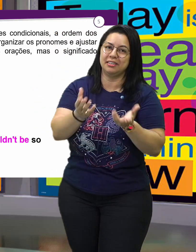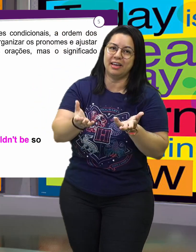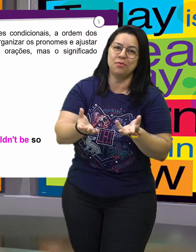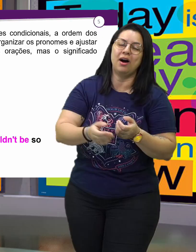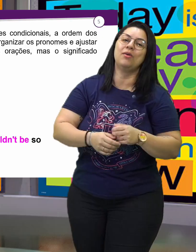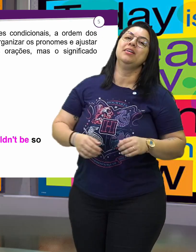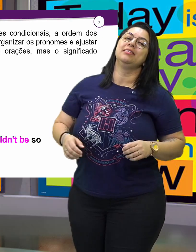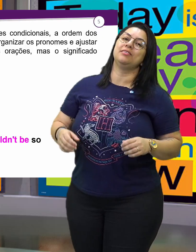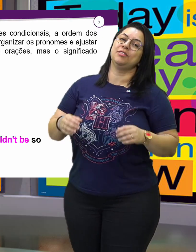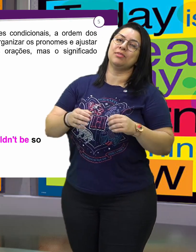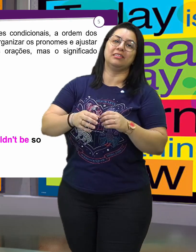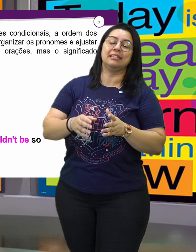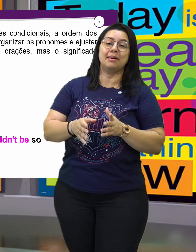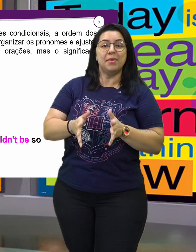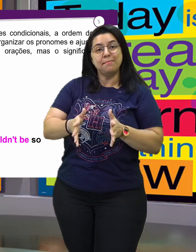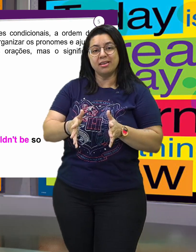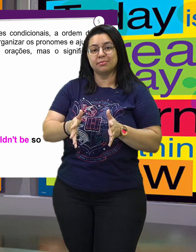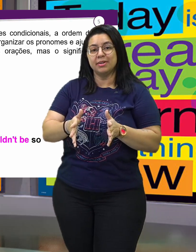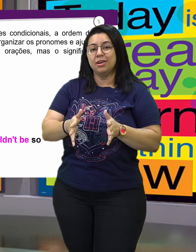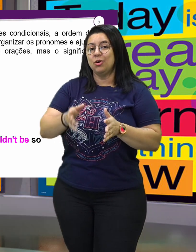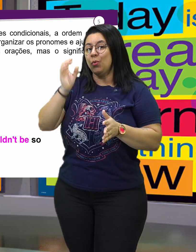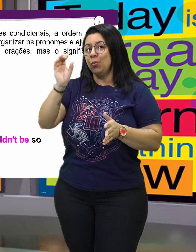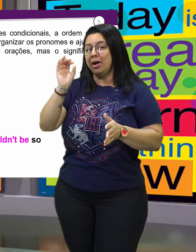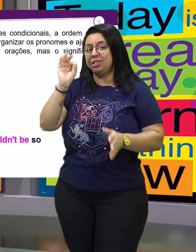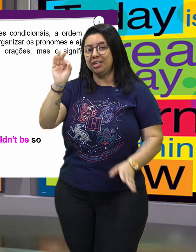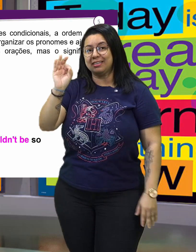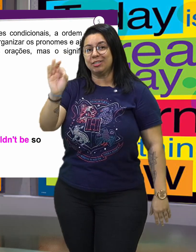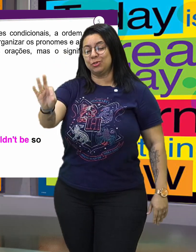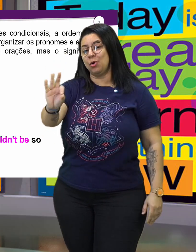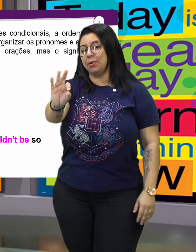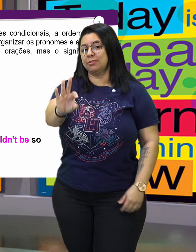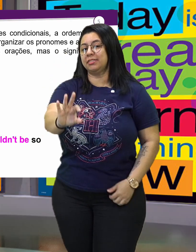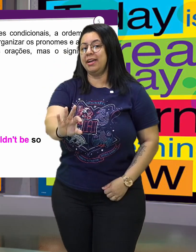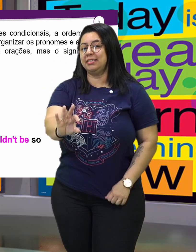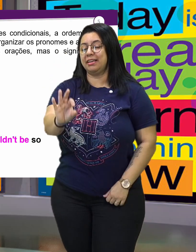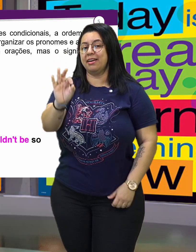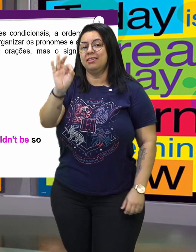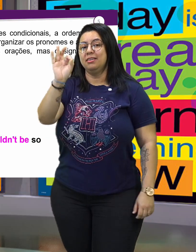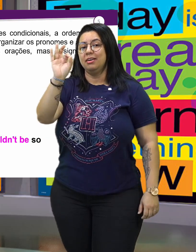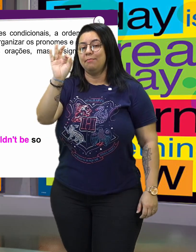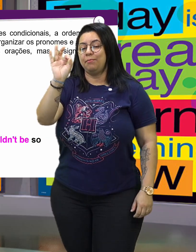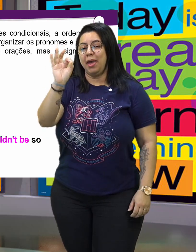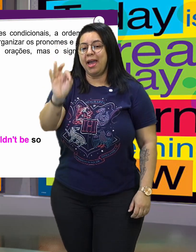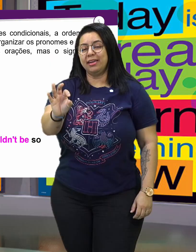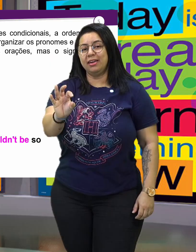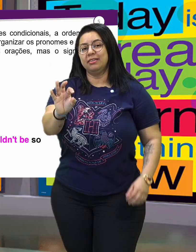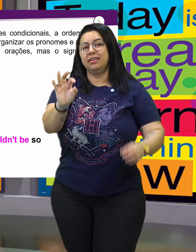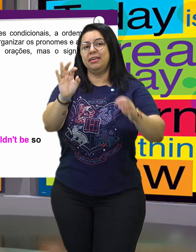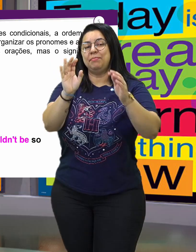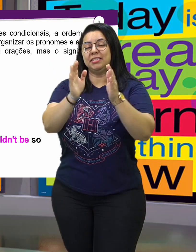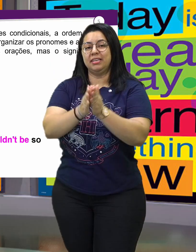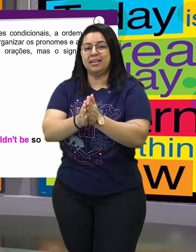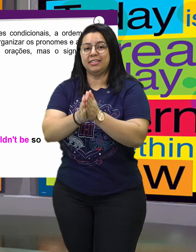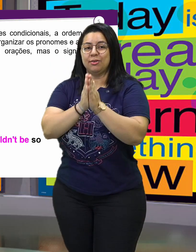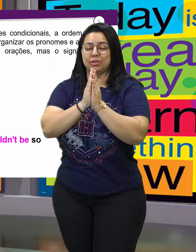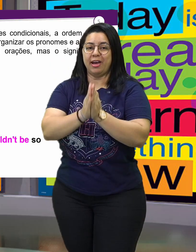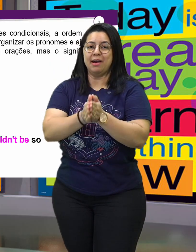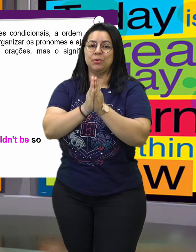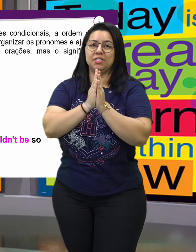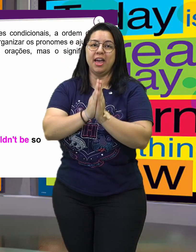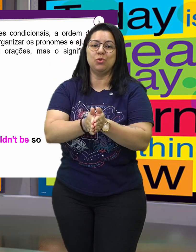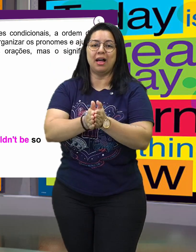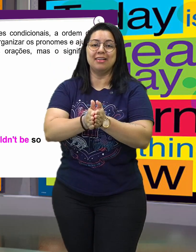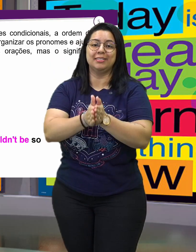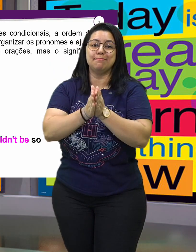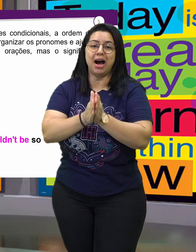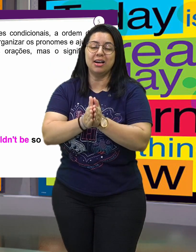diferente, a escrita é igual. Então isso você tem que saber mesmo. Uma dica que eu dou para vocês é: peguem e pesquisem os